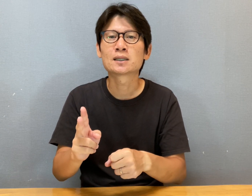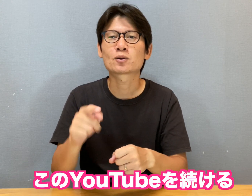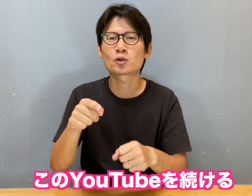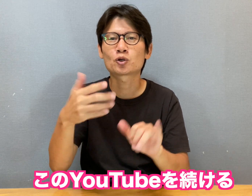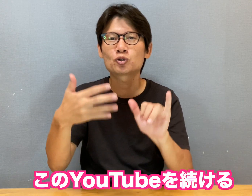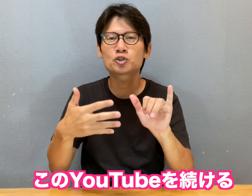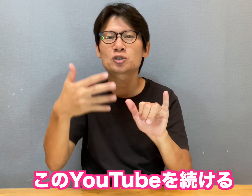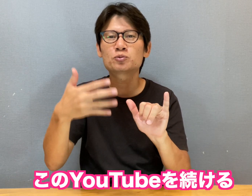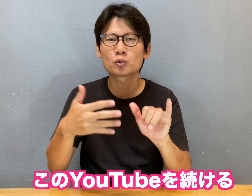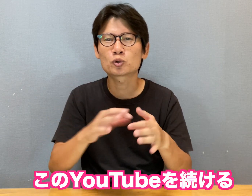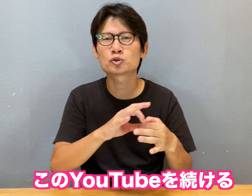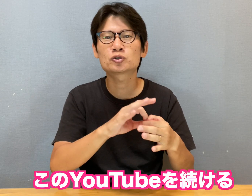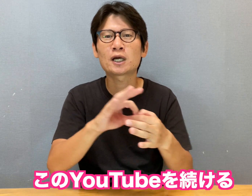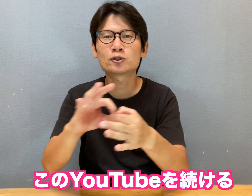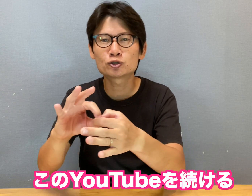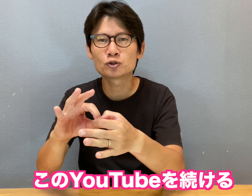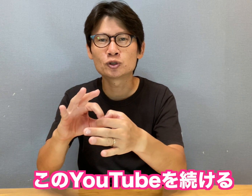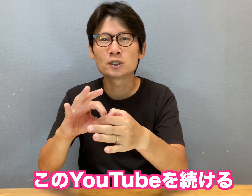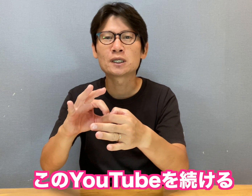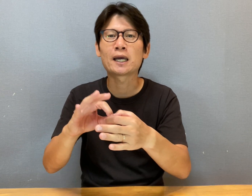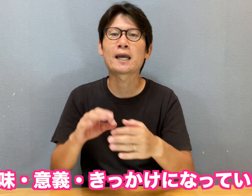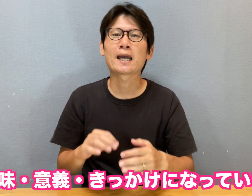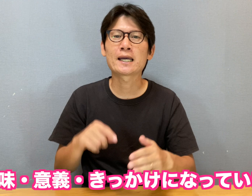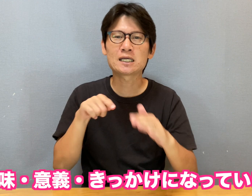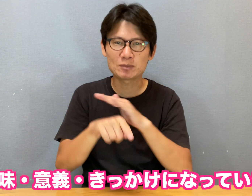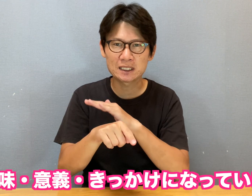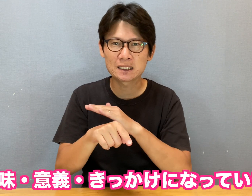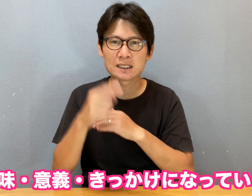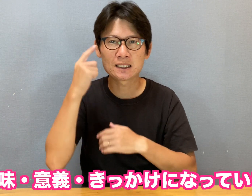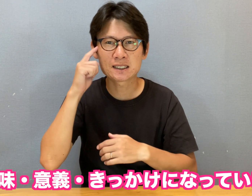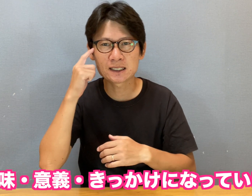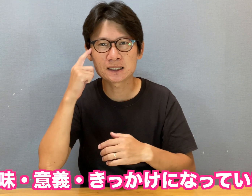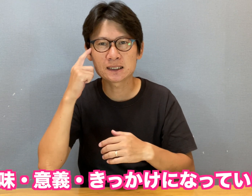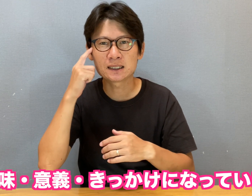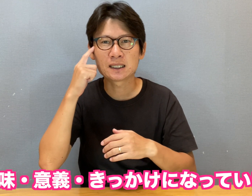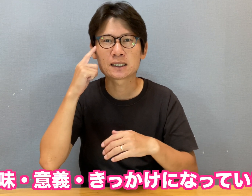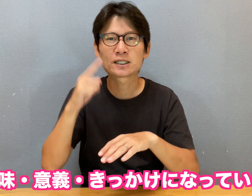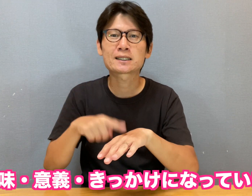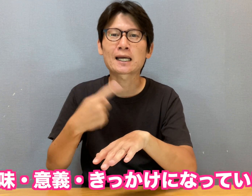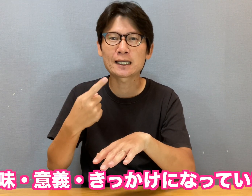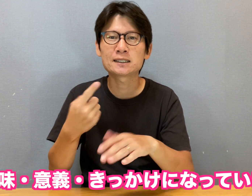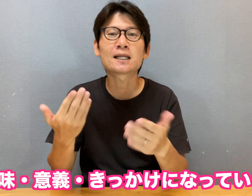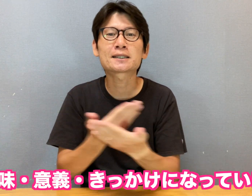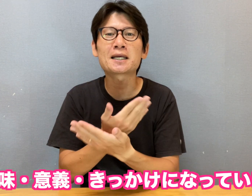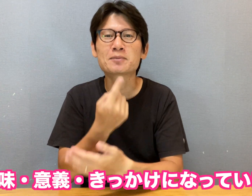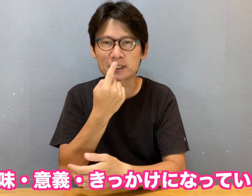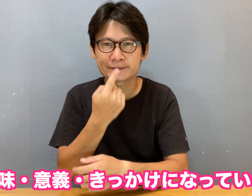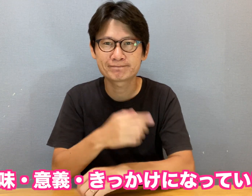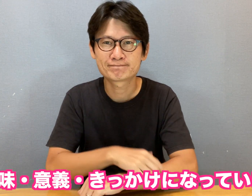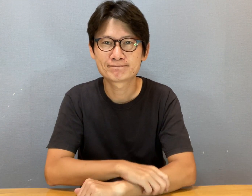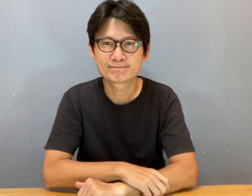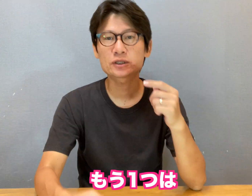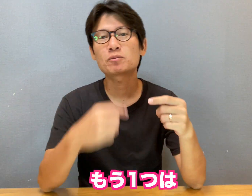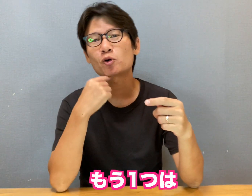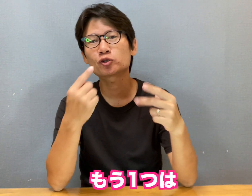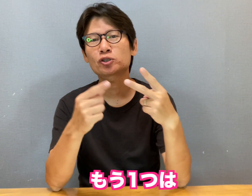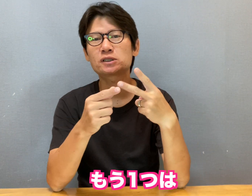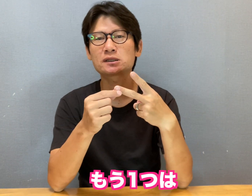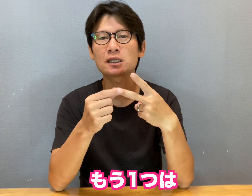この YouTube を続ける、意味、意義、きっかけになっています。そしてもう一つですけ